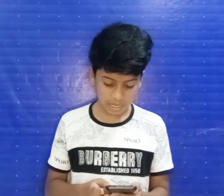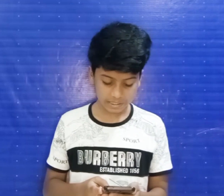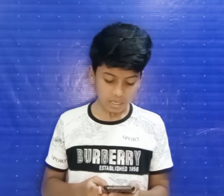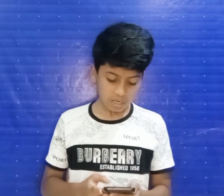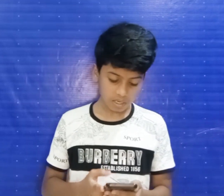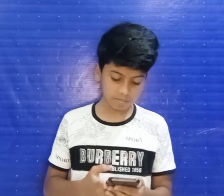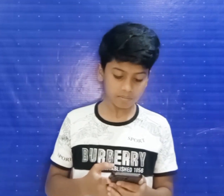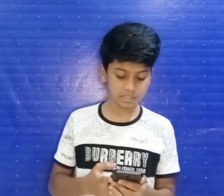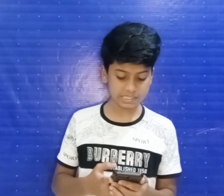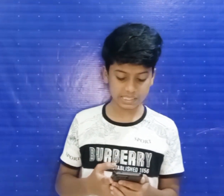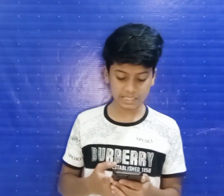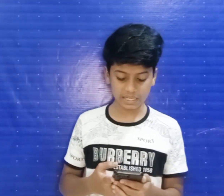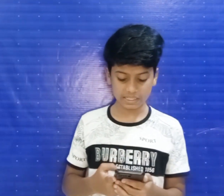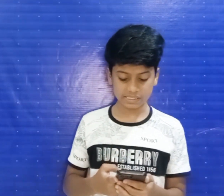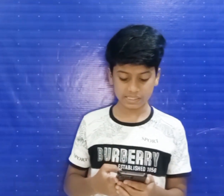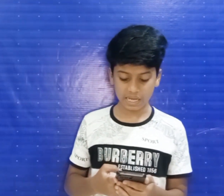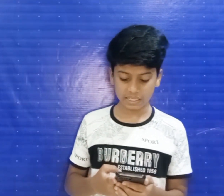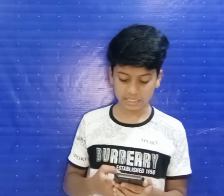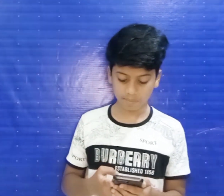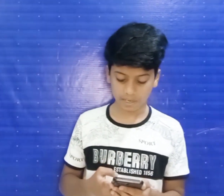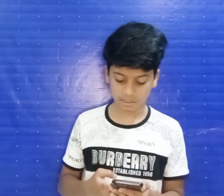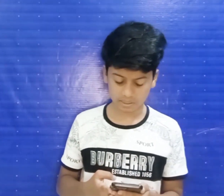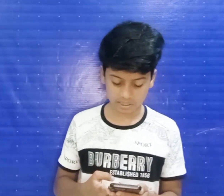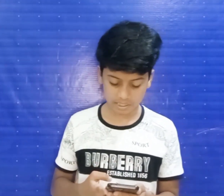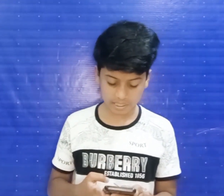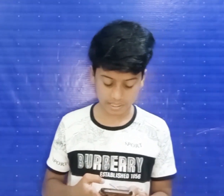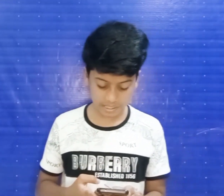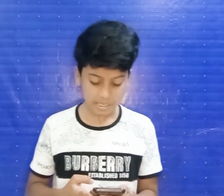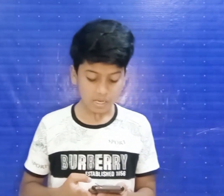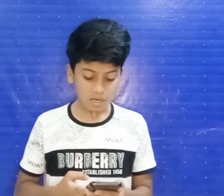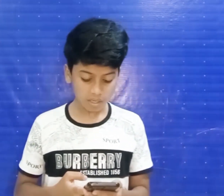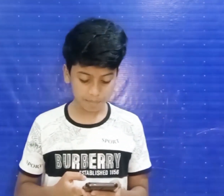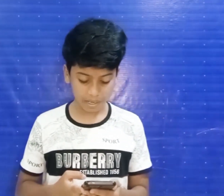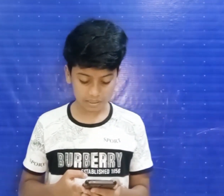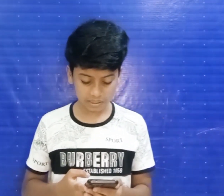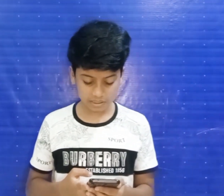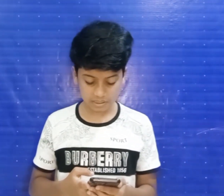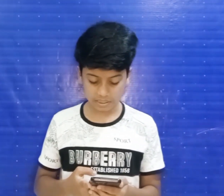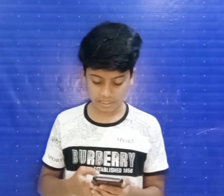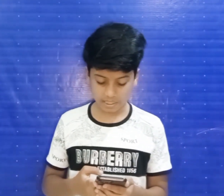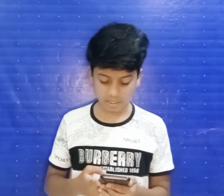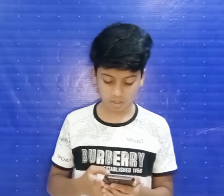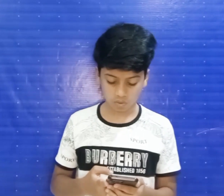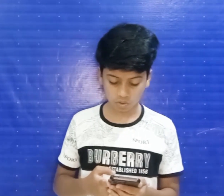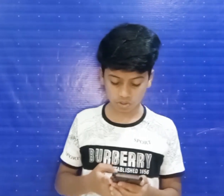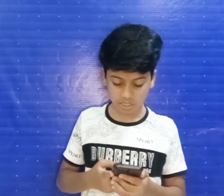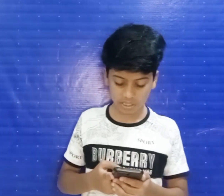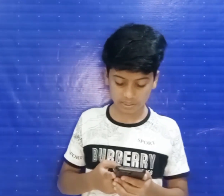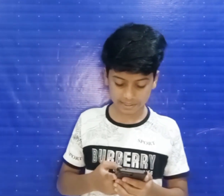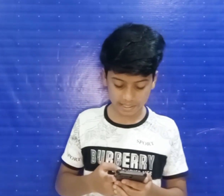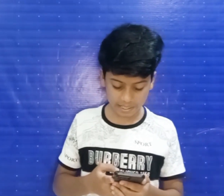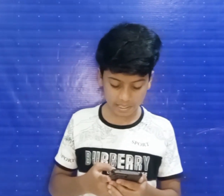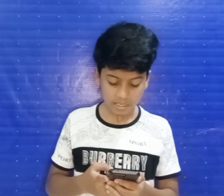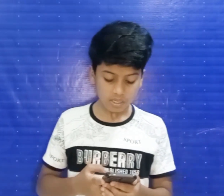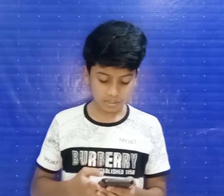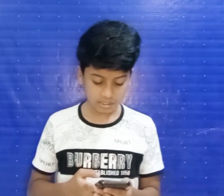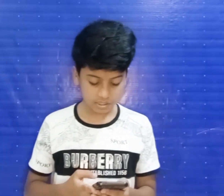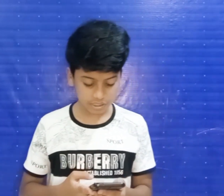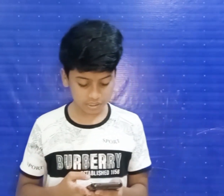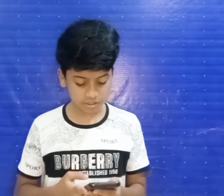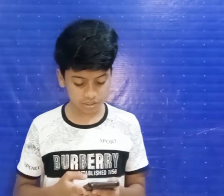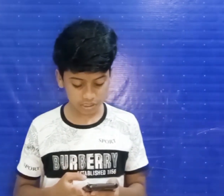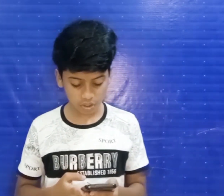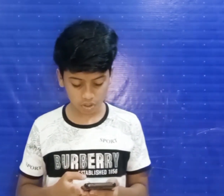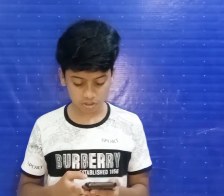3 जुलाई हम मसीह की कलीसिया के लिए प्रार्थना कर रहे हैं। हम प्रार्थना करते हैं और घोषणा करते हैं